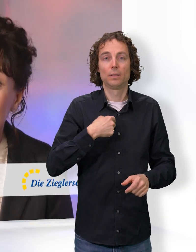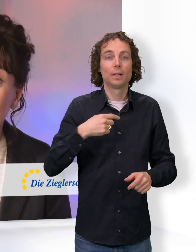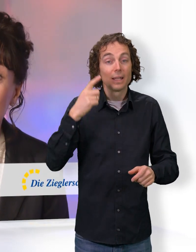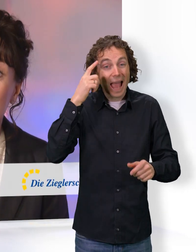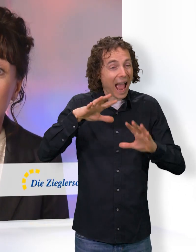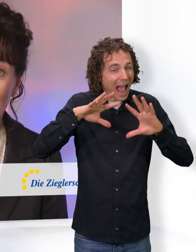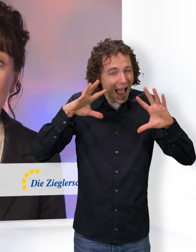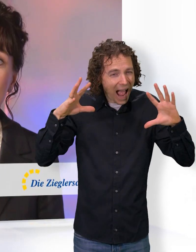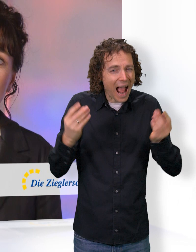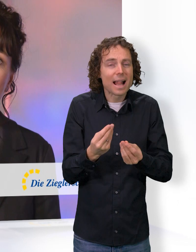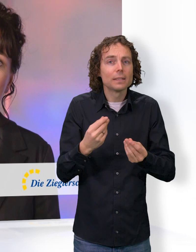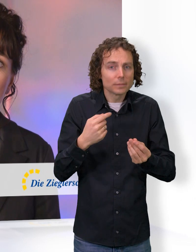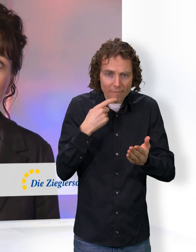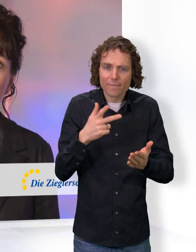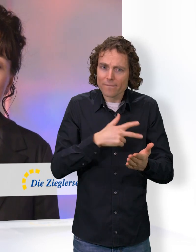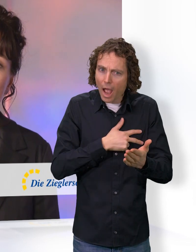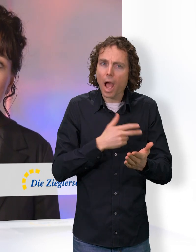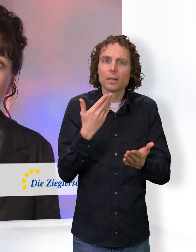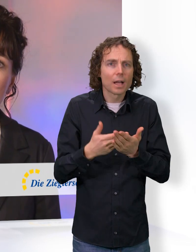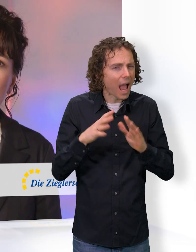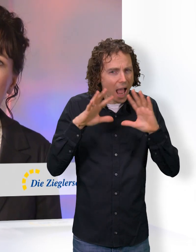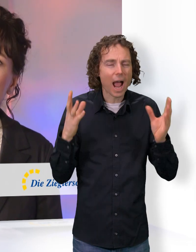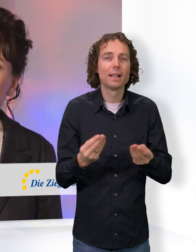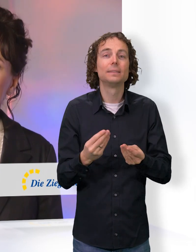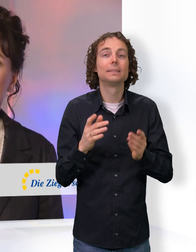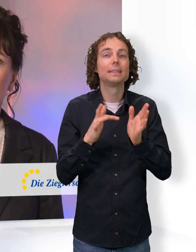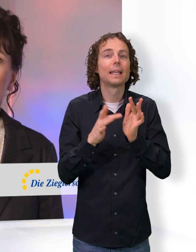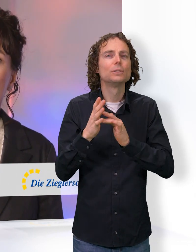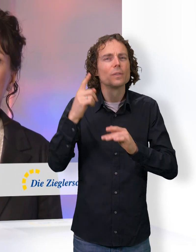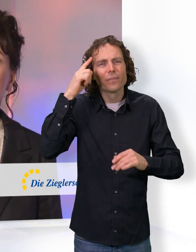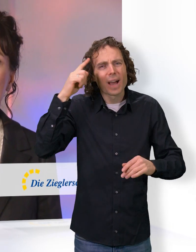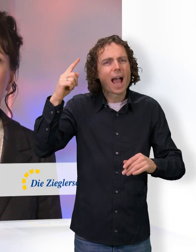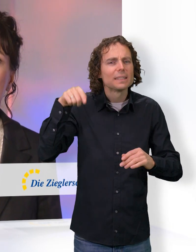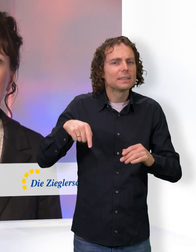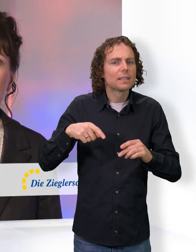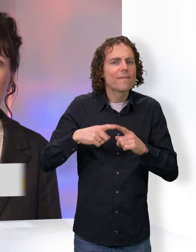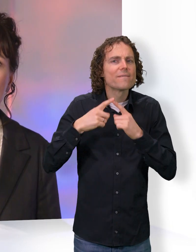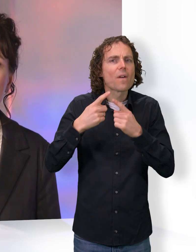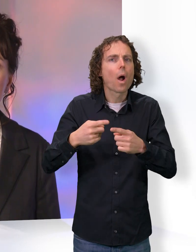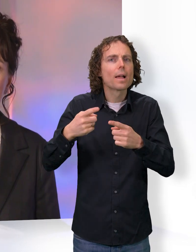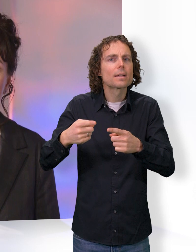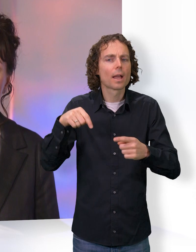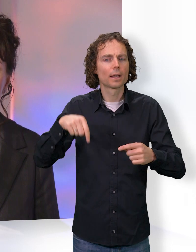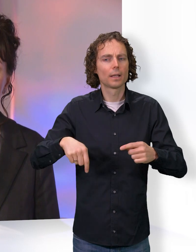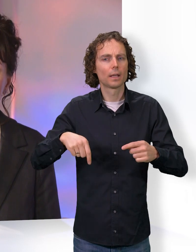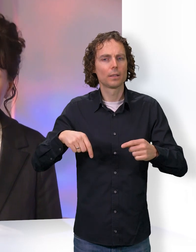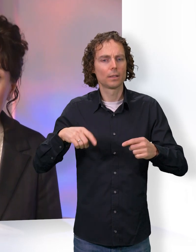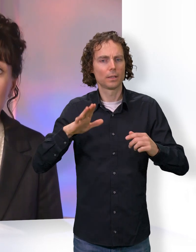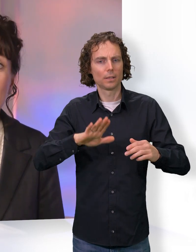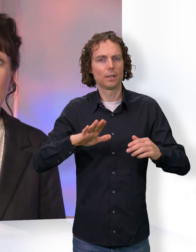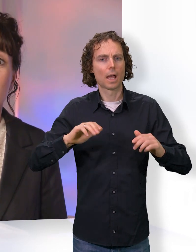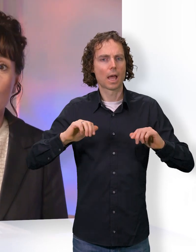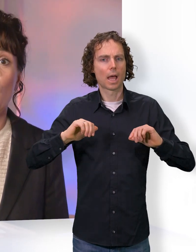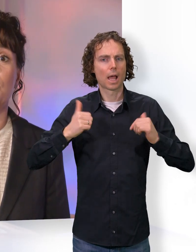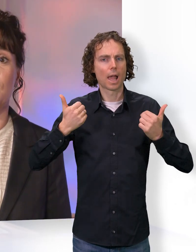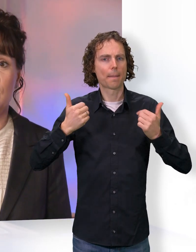sage alles, dann meine ich das. Jesus wusste um die Konsequenzen seines Tuns hier auf der Erde, als er